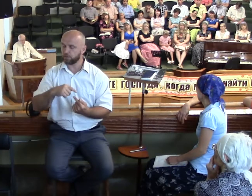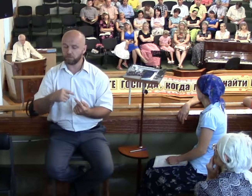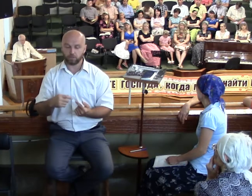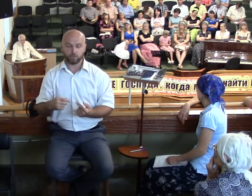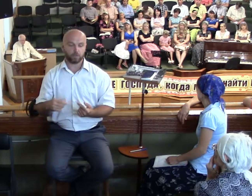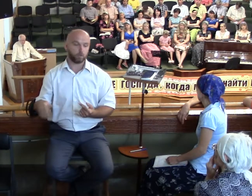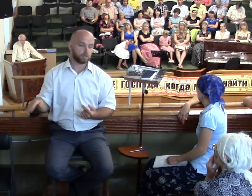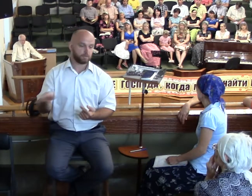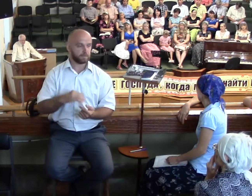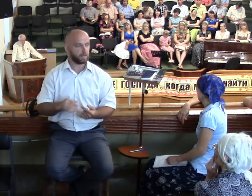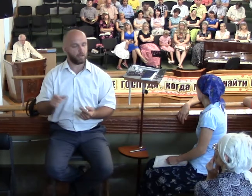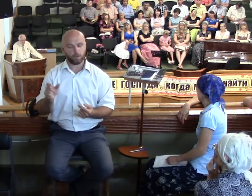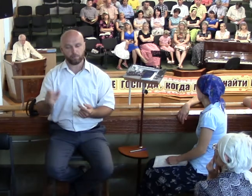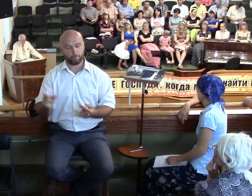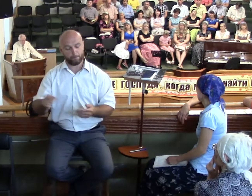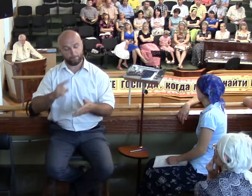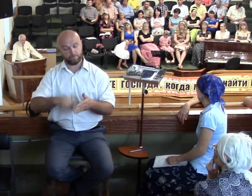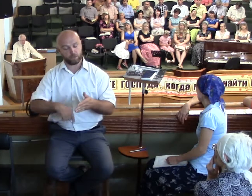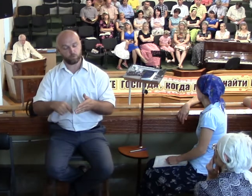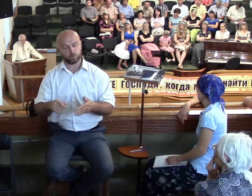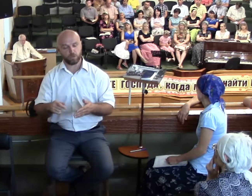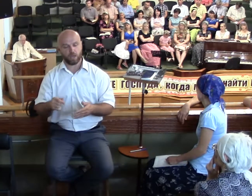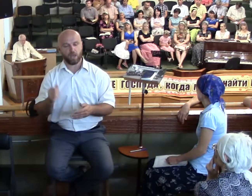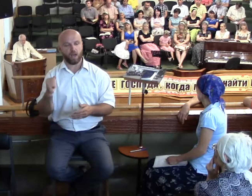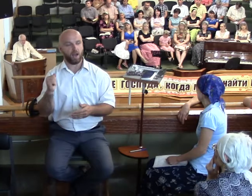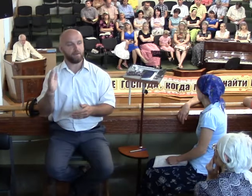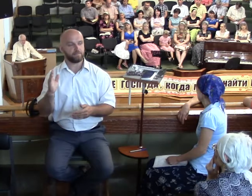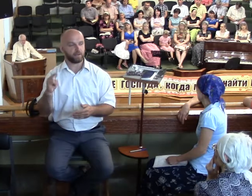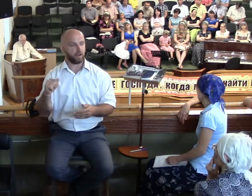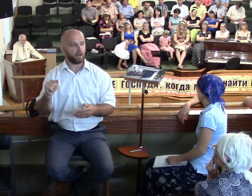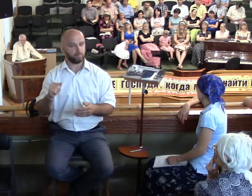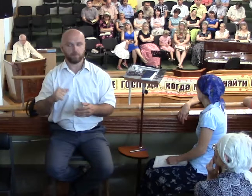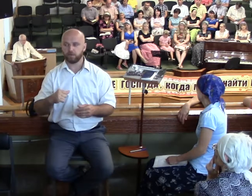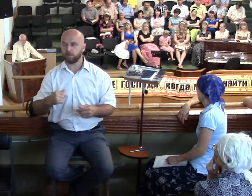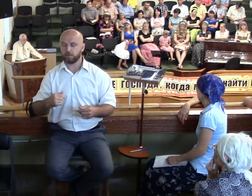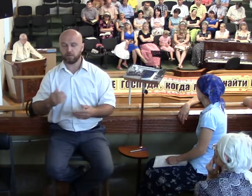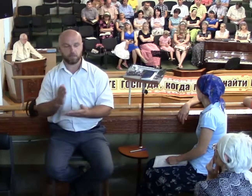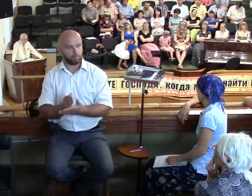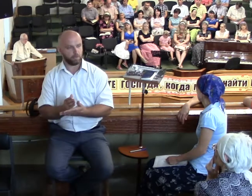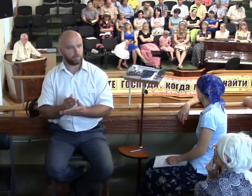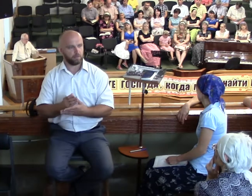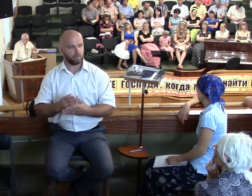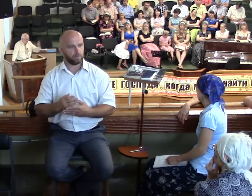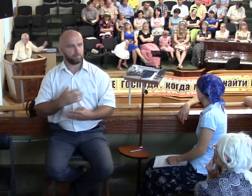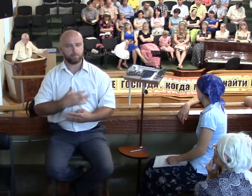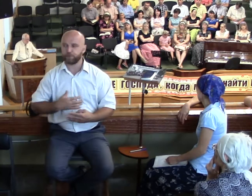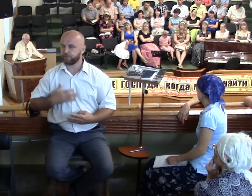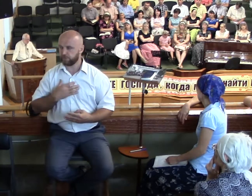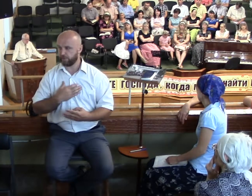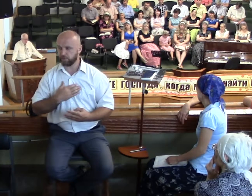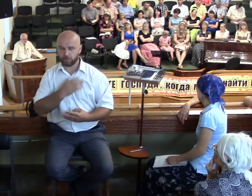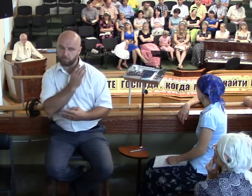Лот ежедневно мучился в праведной душе своей перед Богом. Мы читаем